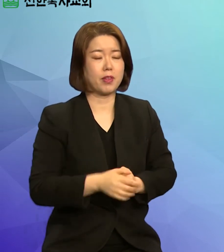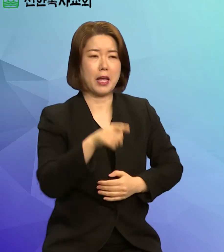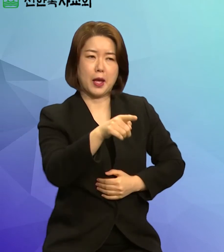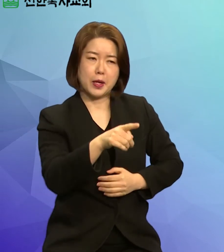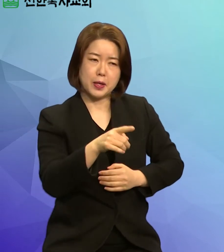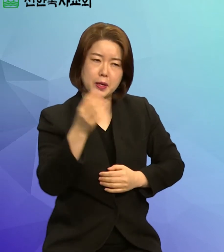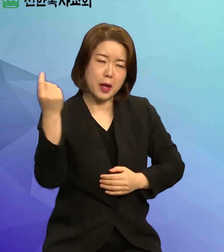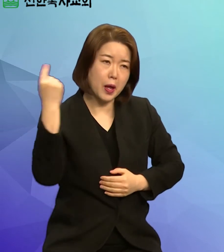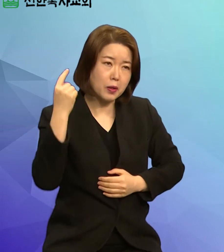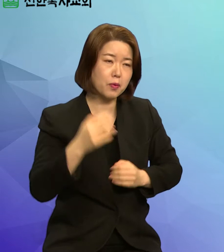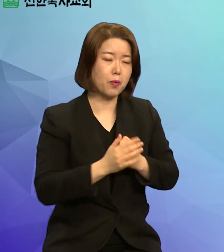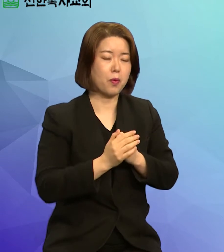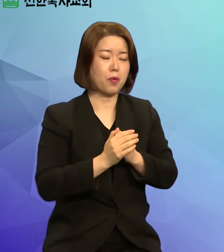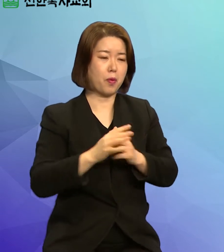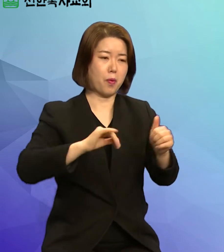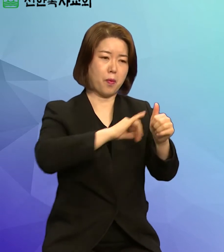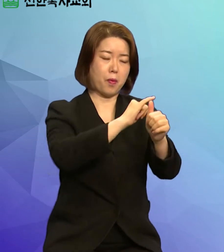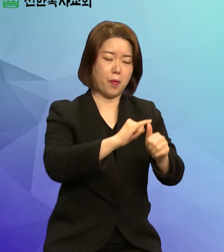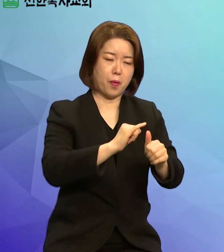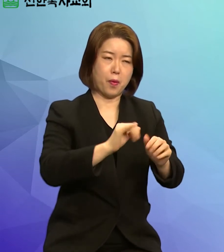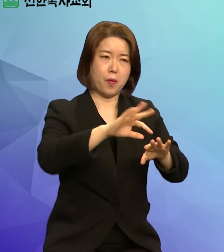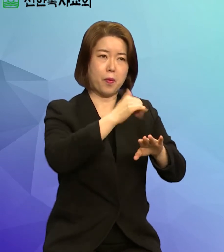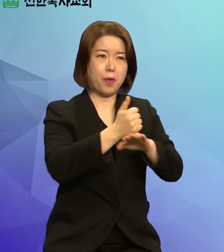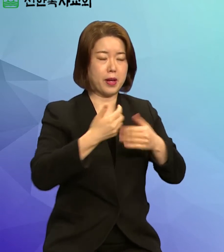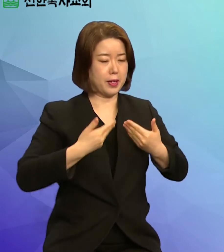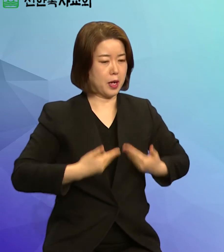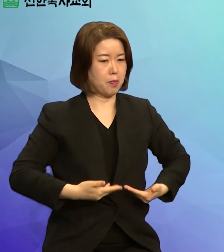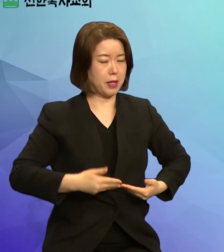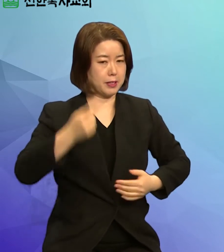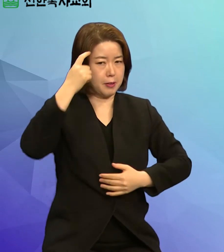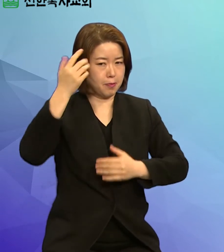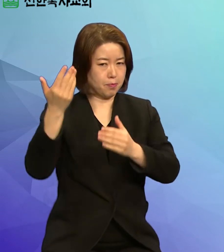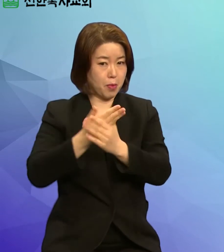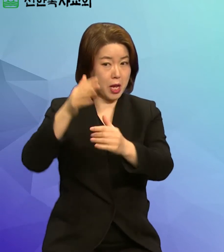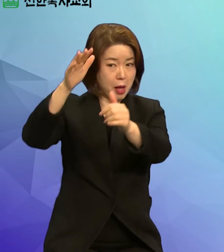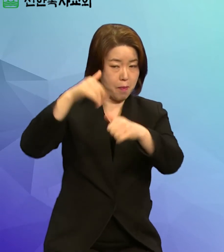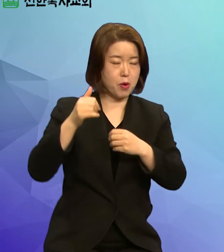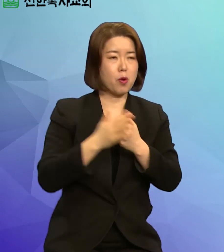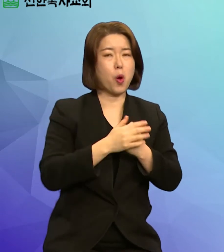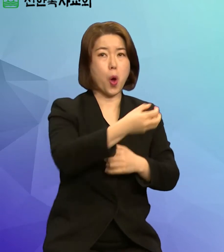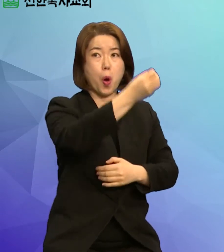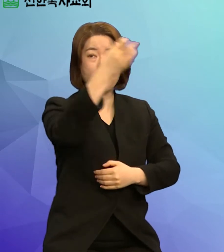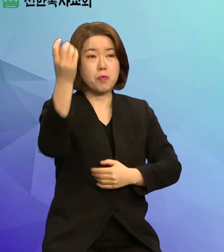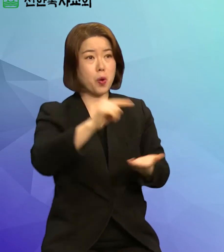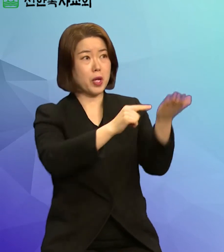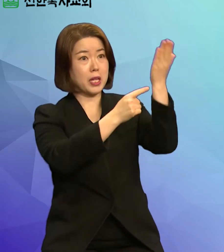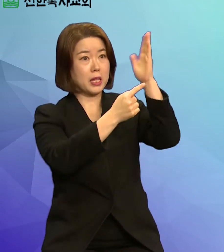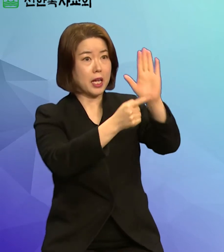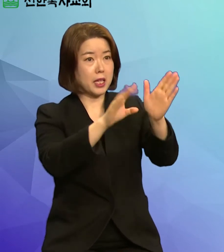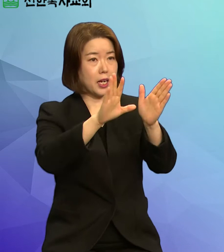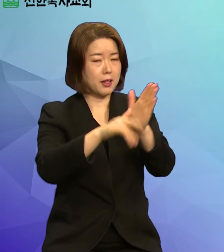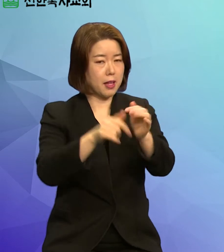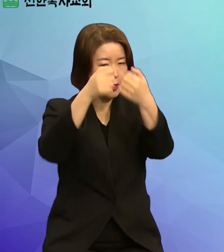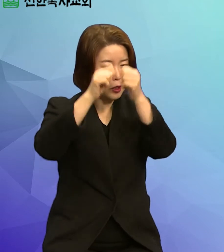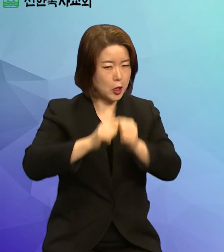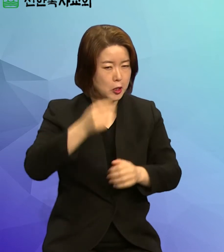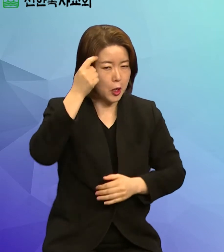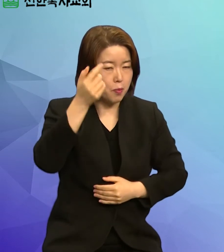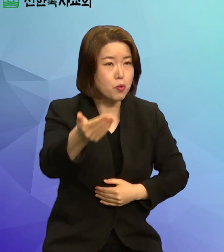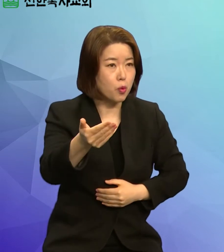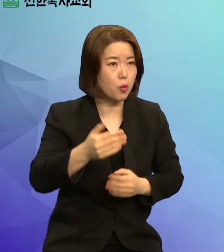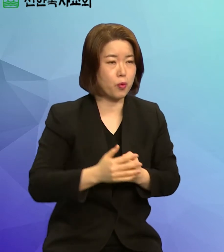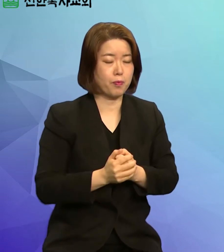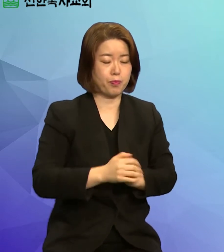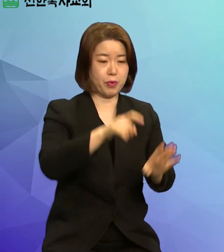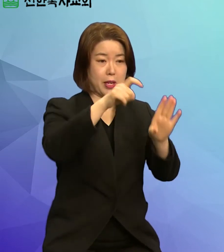이에 헤롯이 가만히 박사들을 불러 별이 나타난 때를 자세히 묻고 베들레헴으로